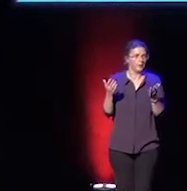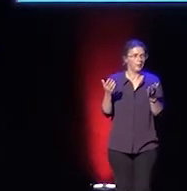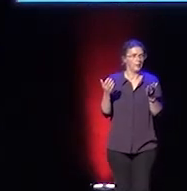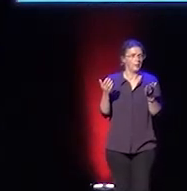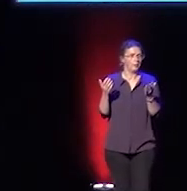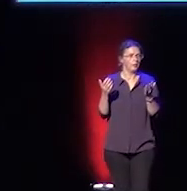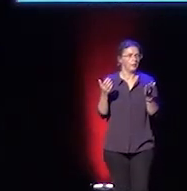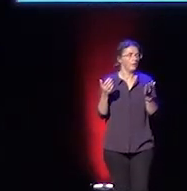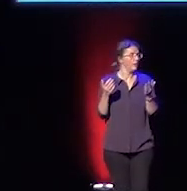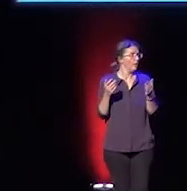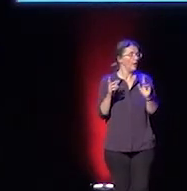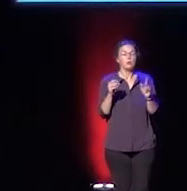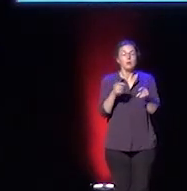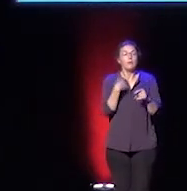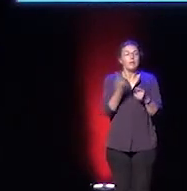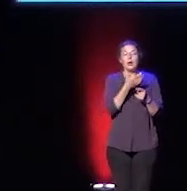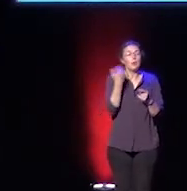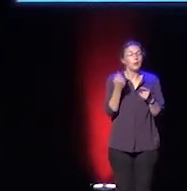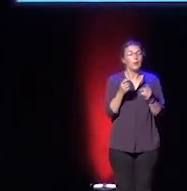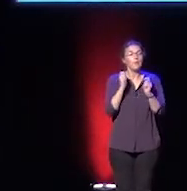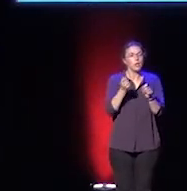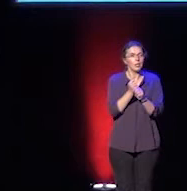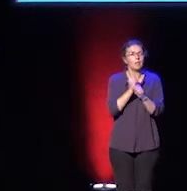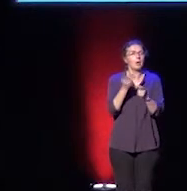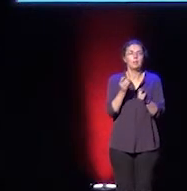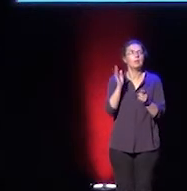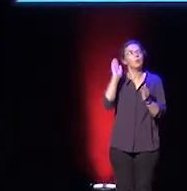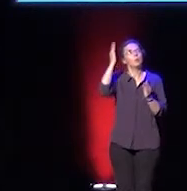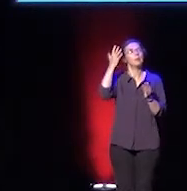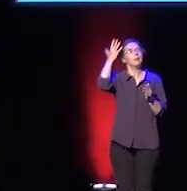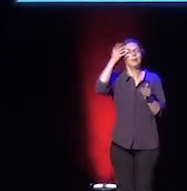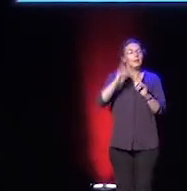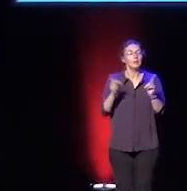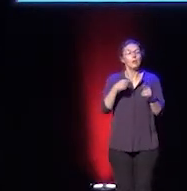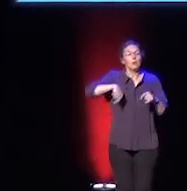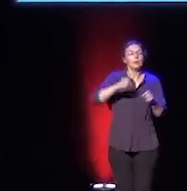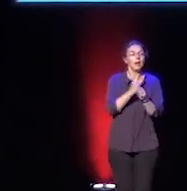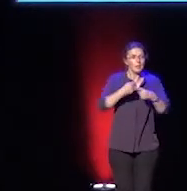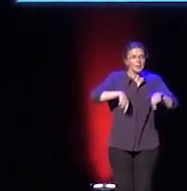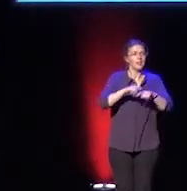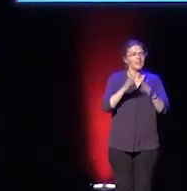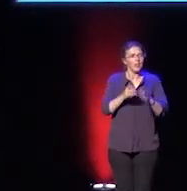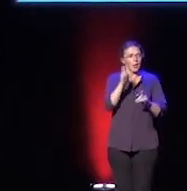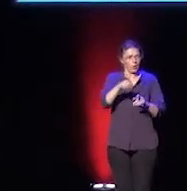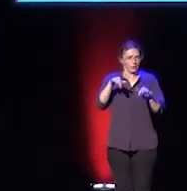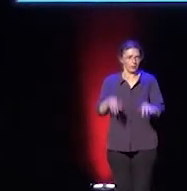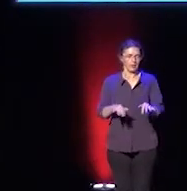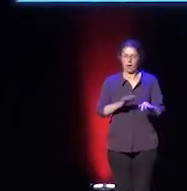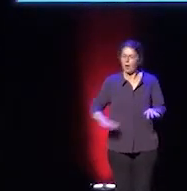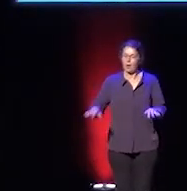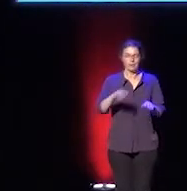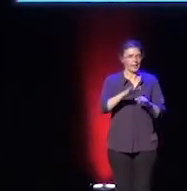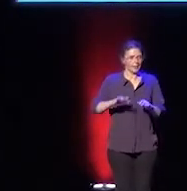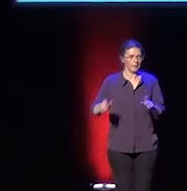nach der Art von Utopia entwickelt, sondern in unseren Arbeitskreisen und Ausschüssen sitzen Fachleute aus allen